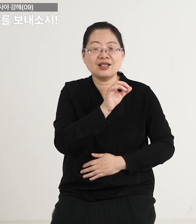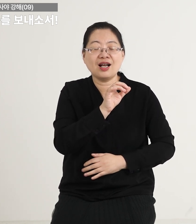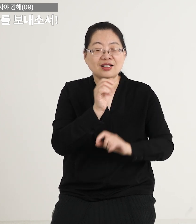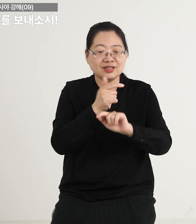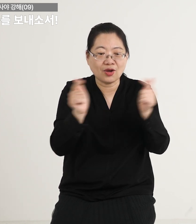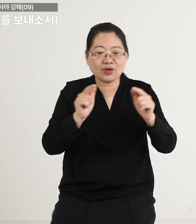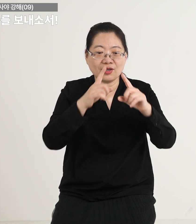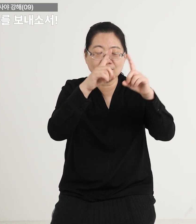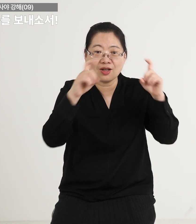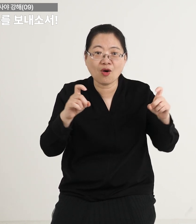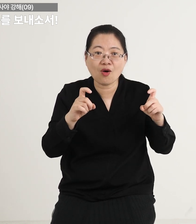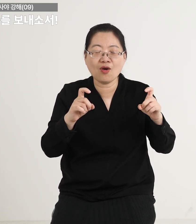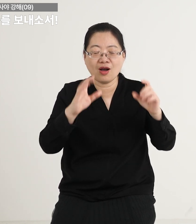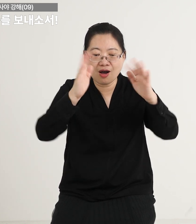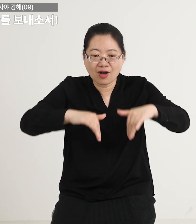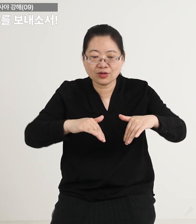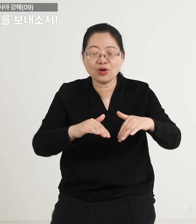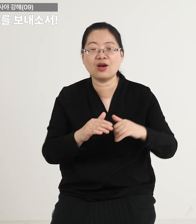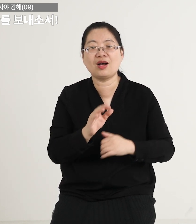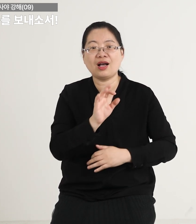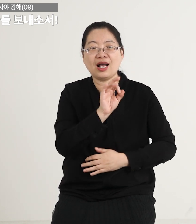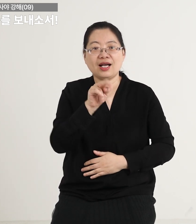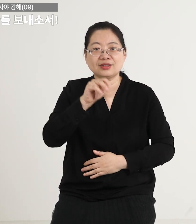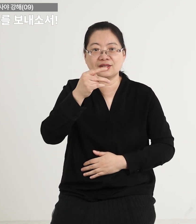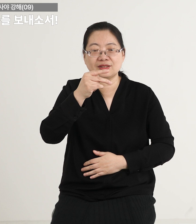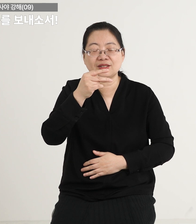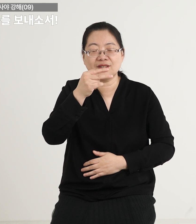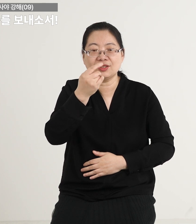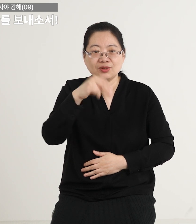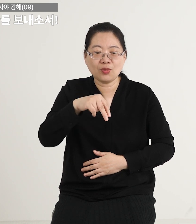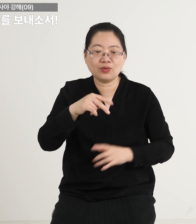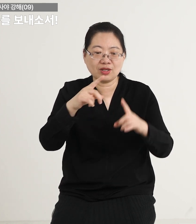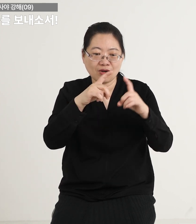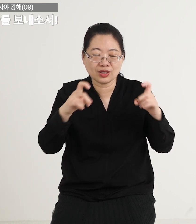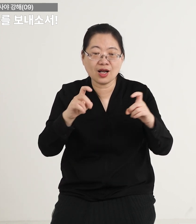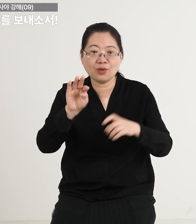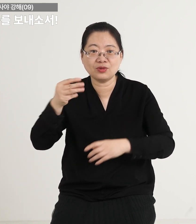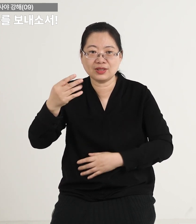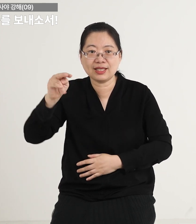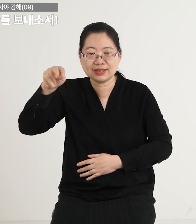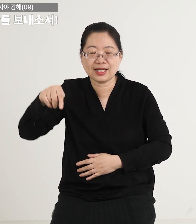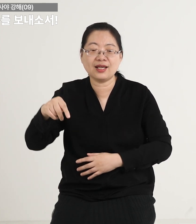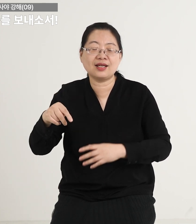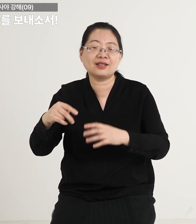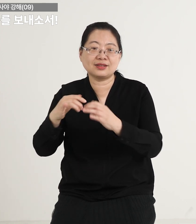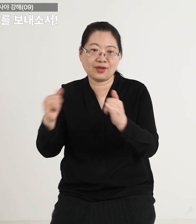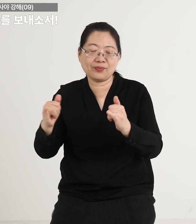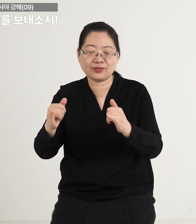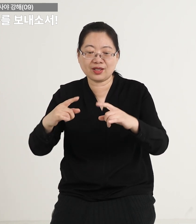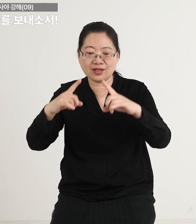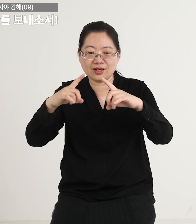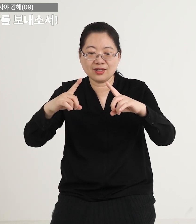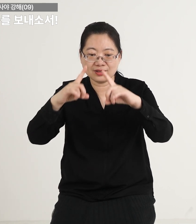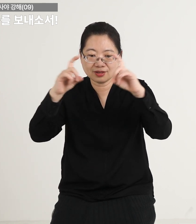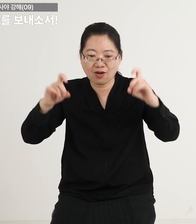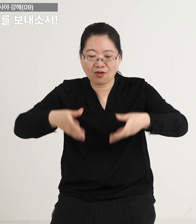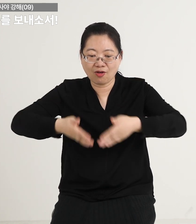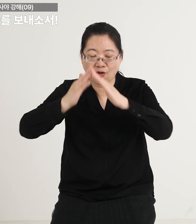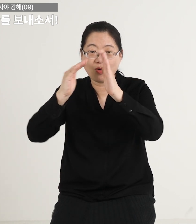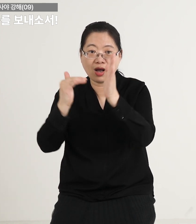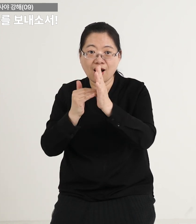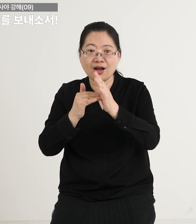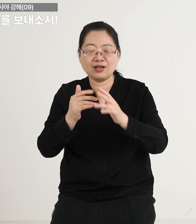헐고 아스돗 땅과 블레셋 사람들 가운데 성읍들을 건축하며 적들을